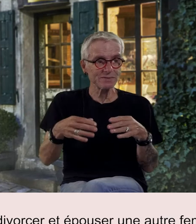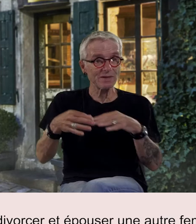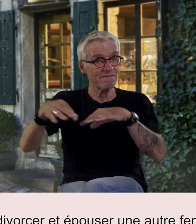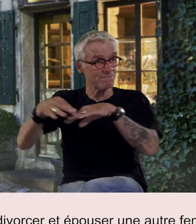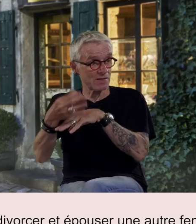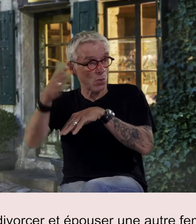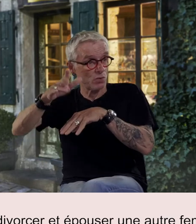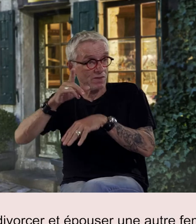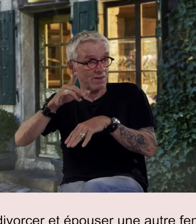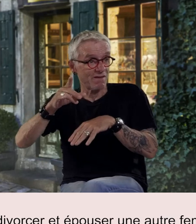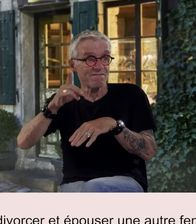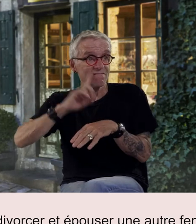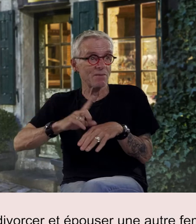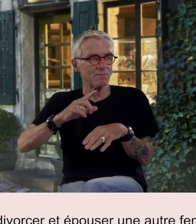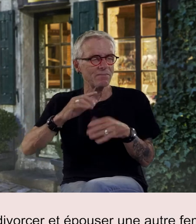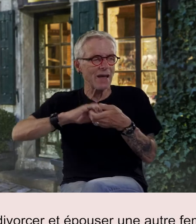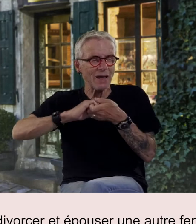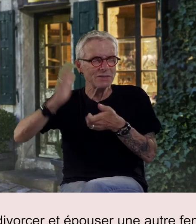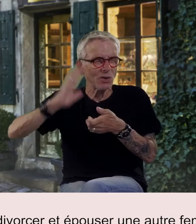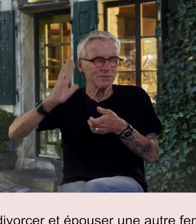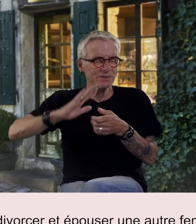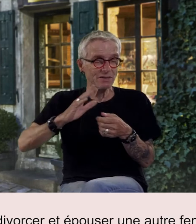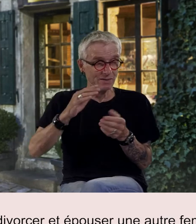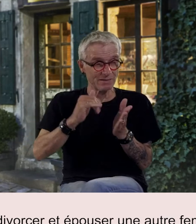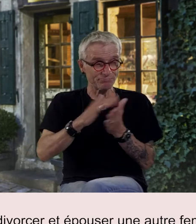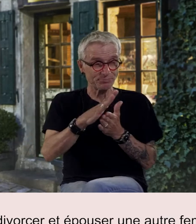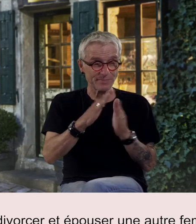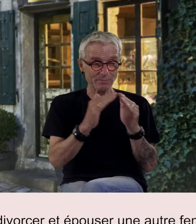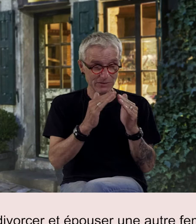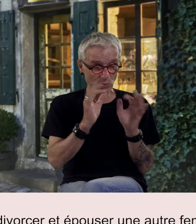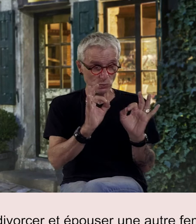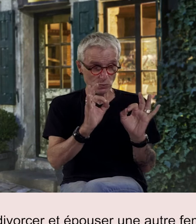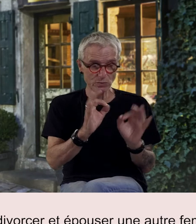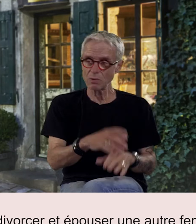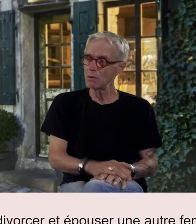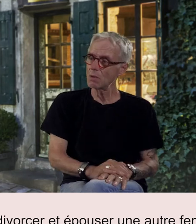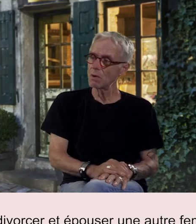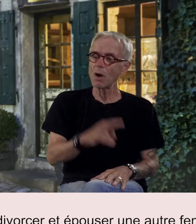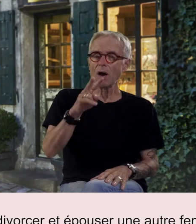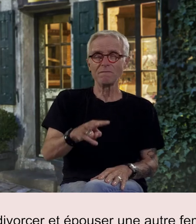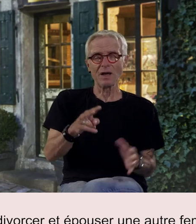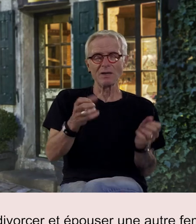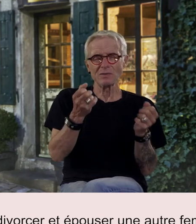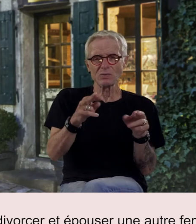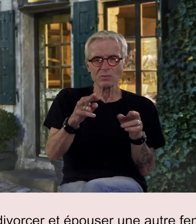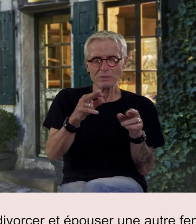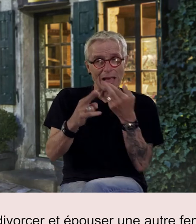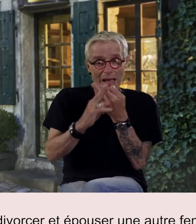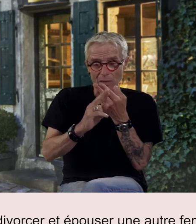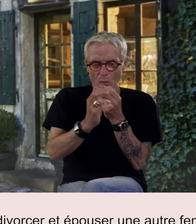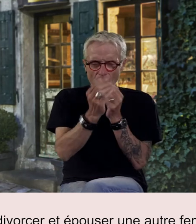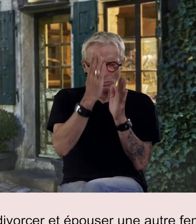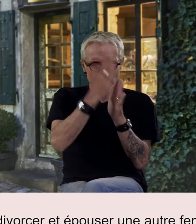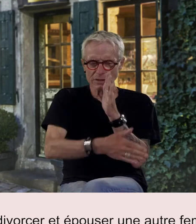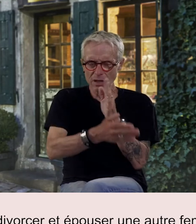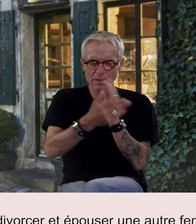femme, une de vos anciennes amies que vous avez chassées de votre maison. Oh, je vous en conjure. Répondez-moi sans détour.